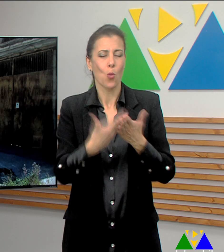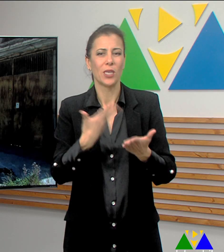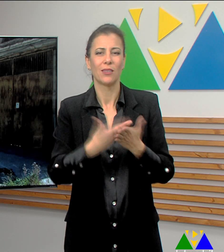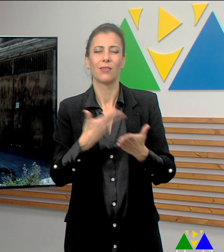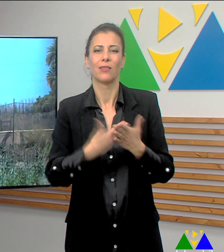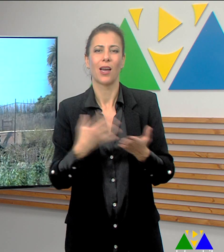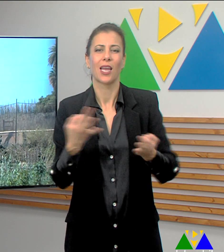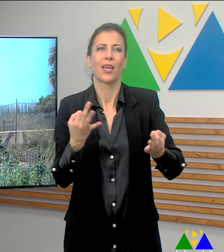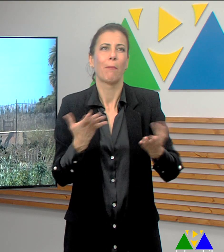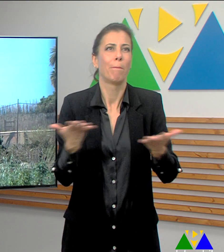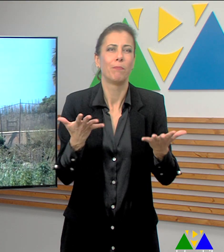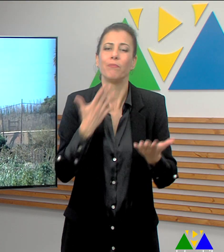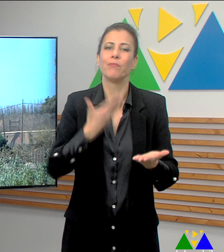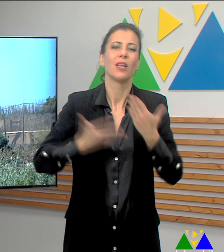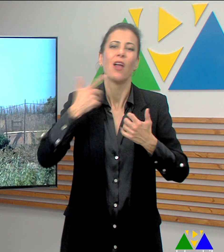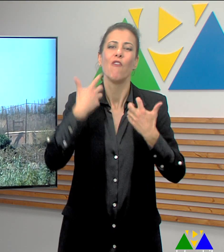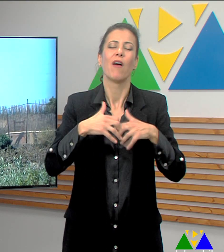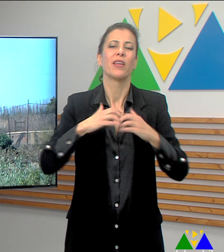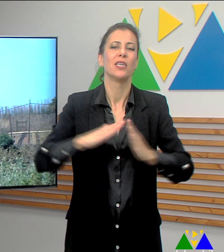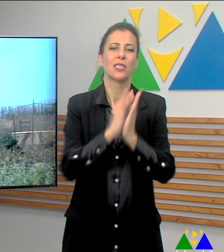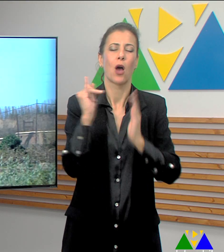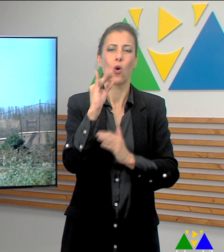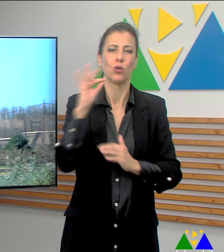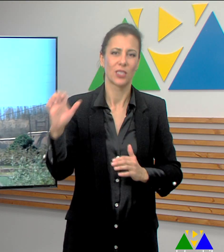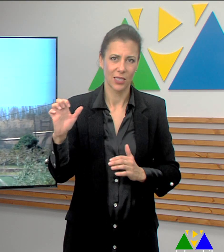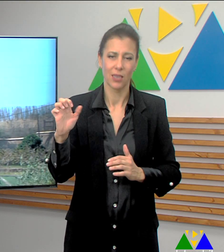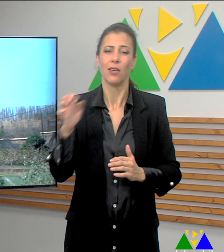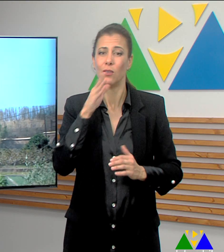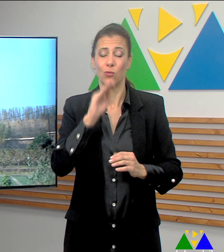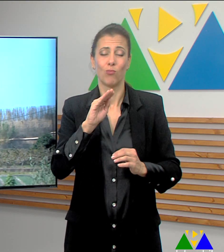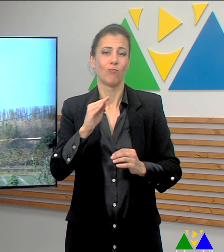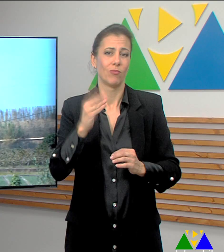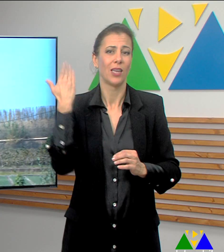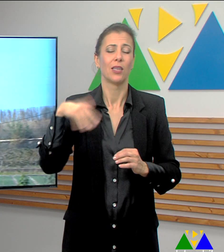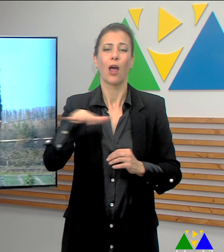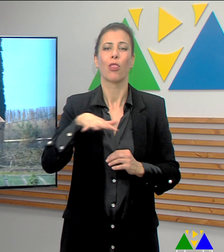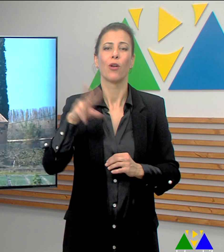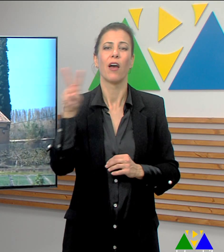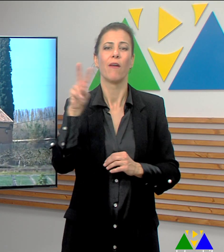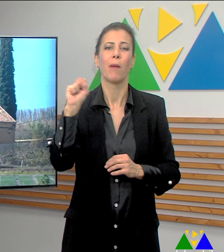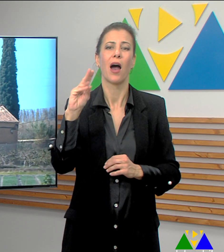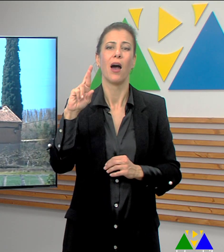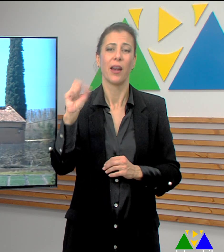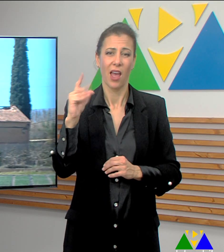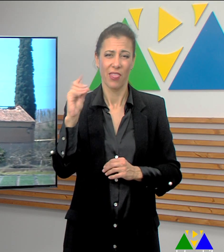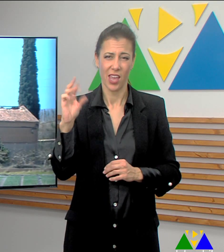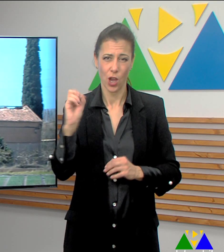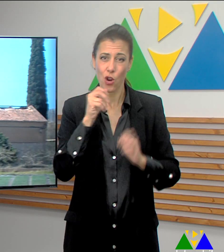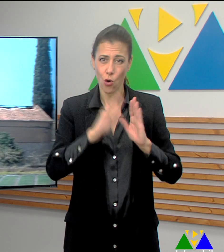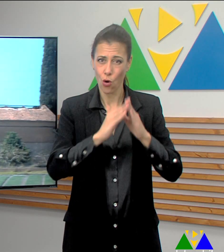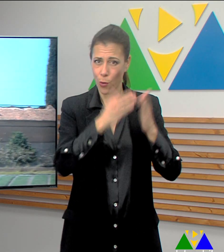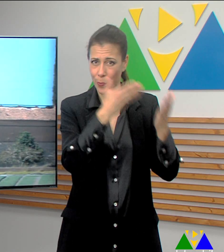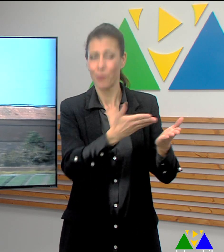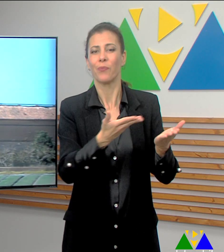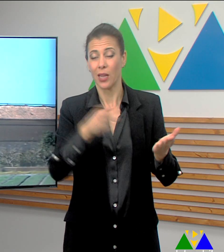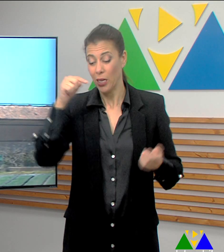fue la fábrica de San José, el ingenio de San José en el Varadero, y esta es otra muestra. Tenemos